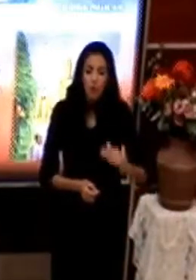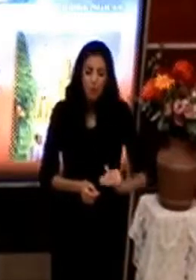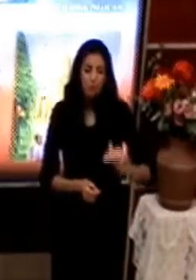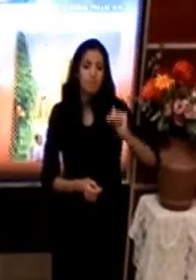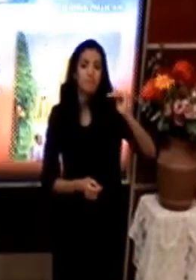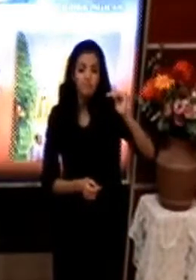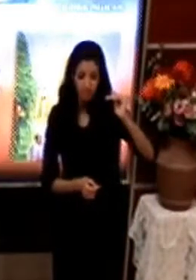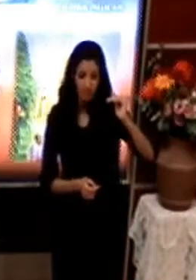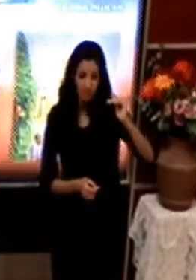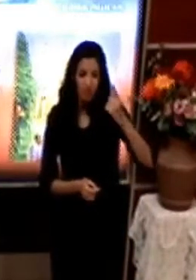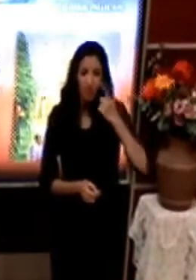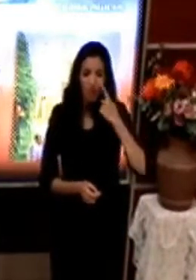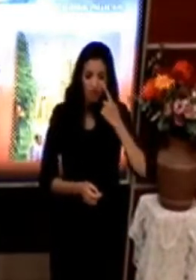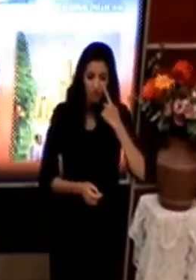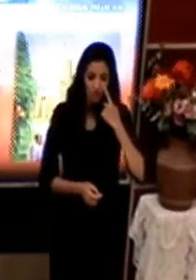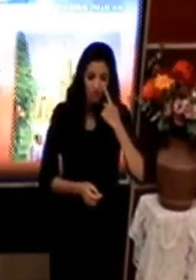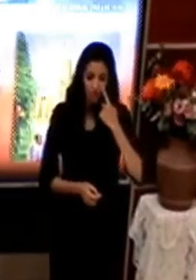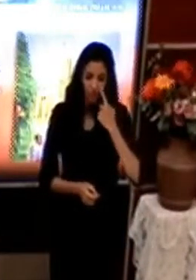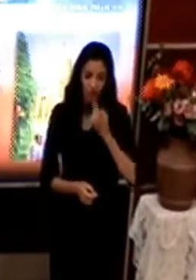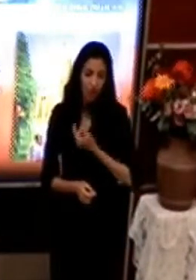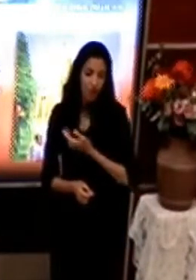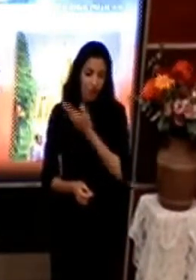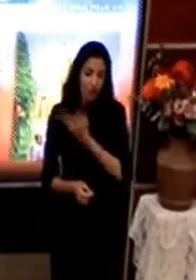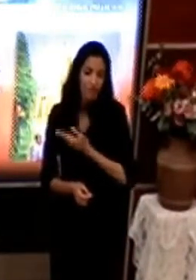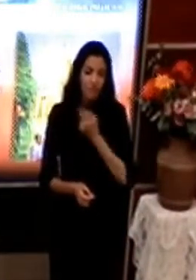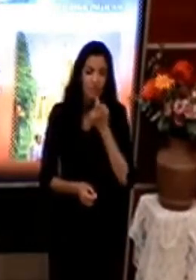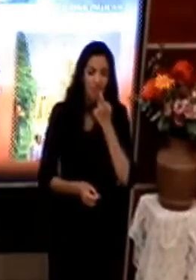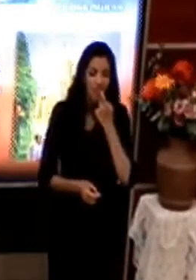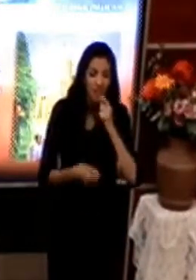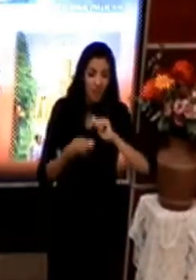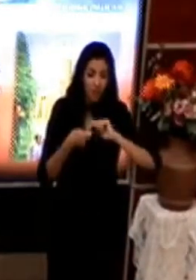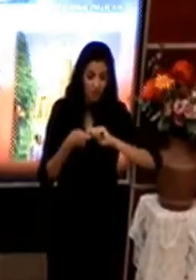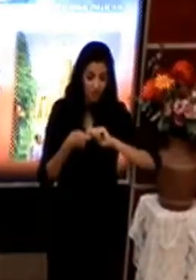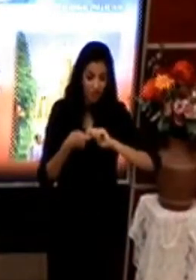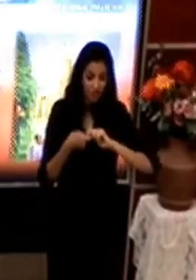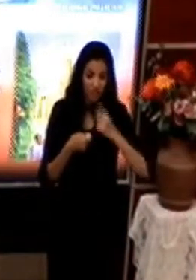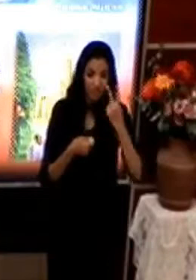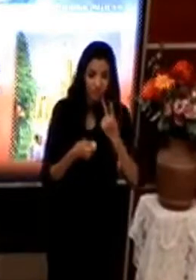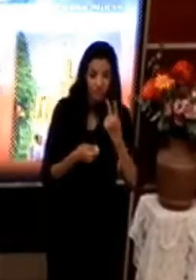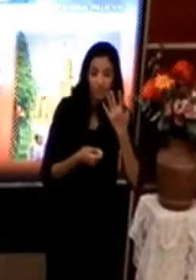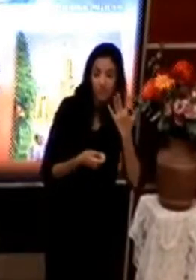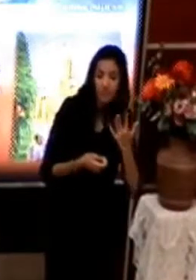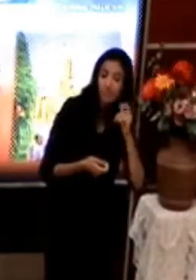grandes. Yo conocí a un odontólogo a los 25 años recién,